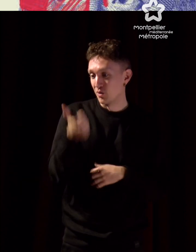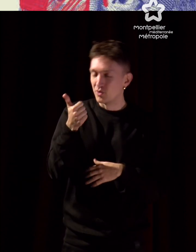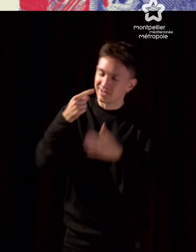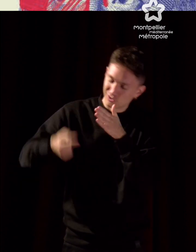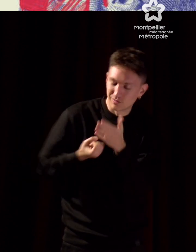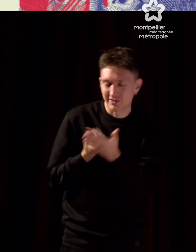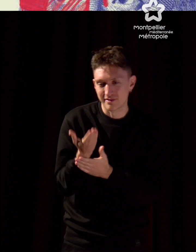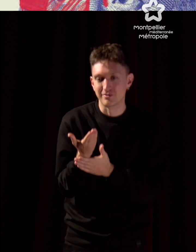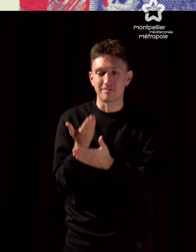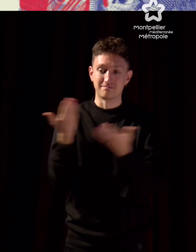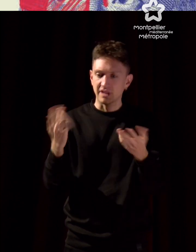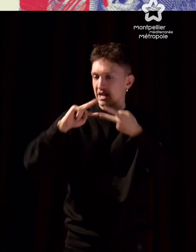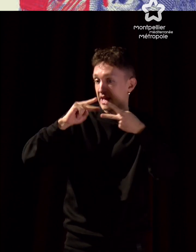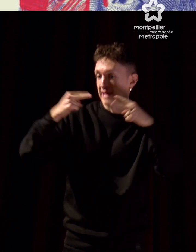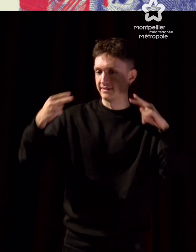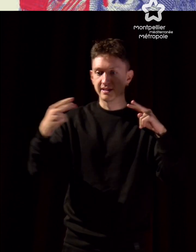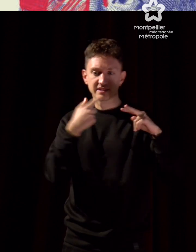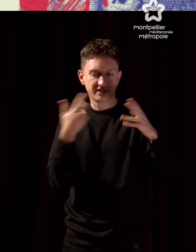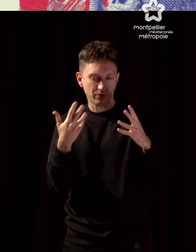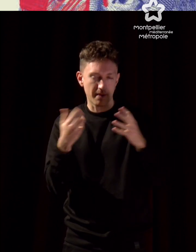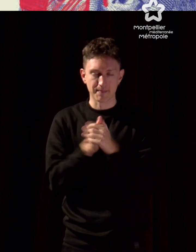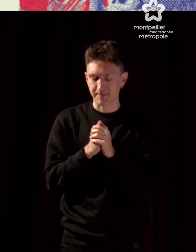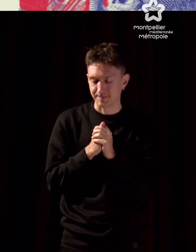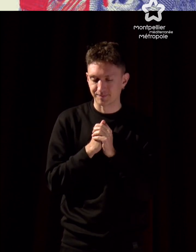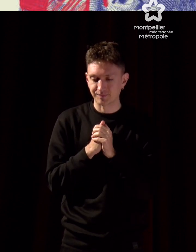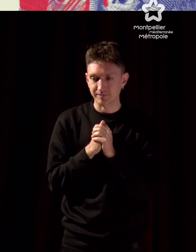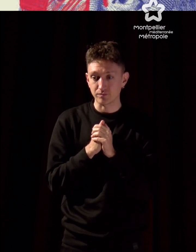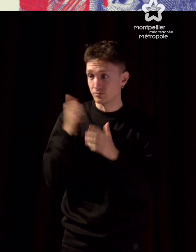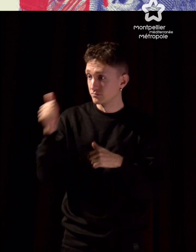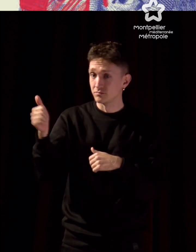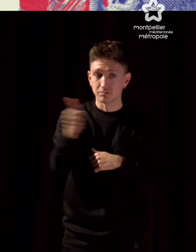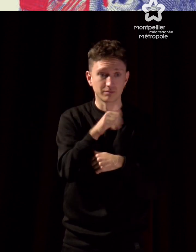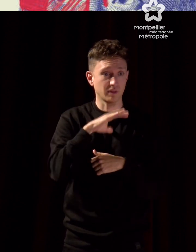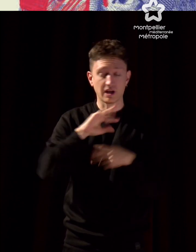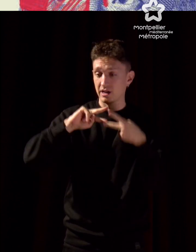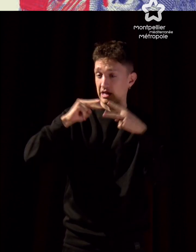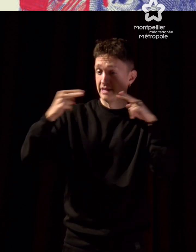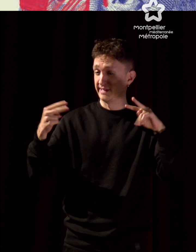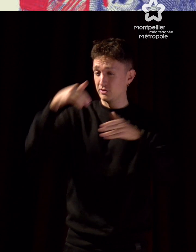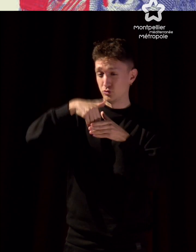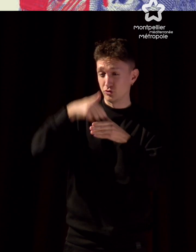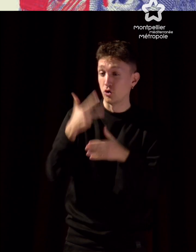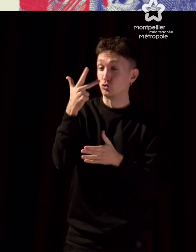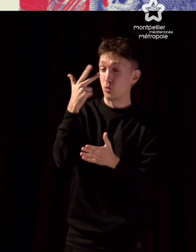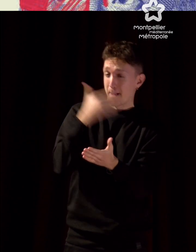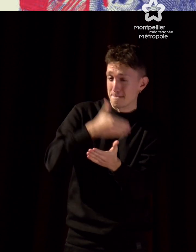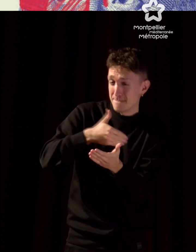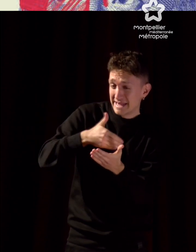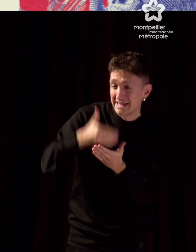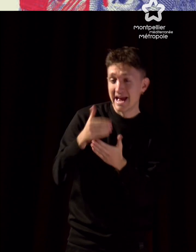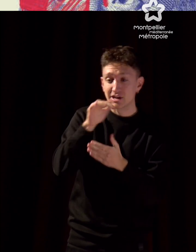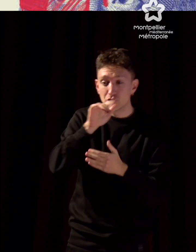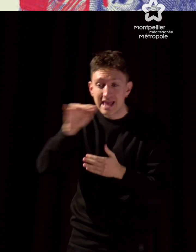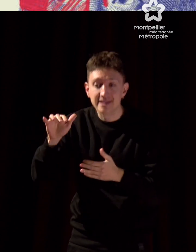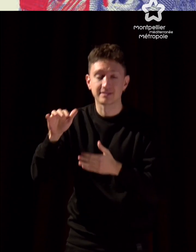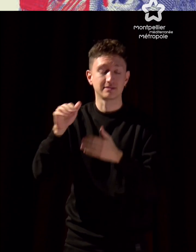que notre ADN. L'ADN d'un individu est fait de 3 milliards de lettres. Les